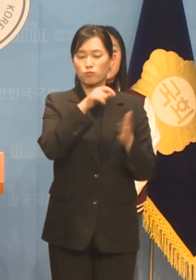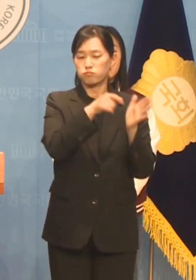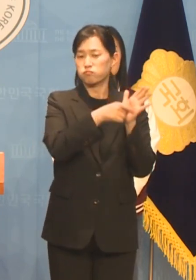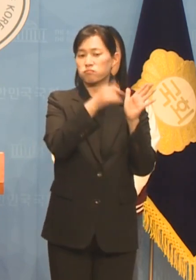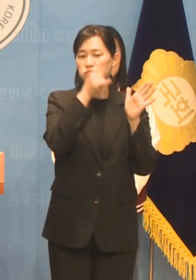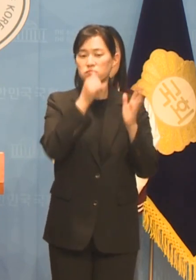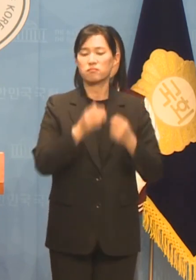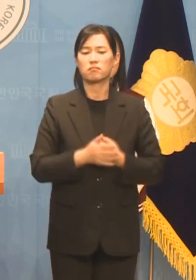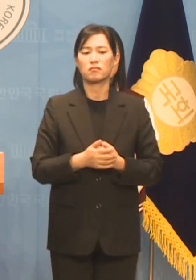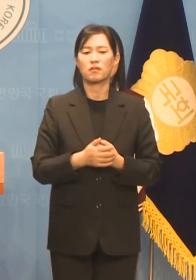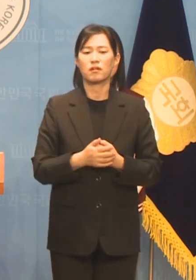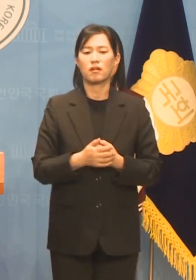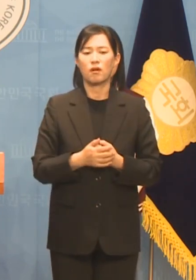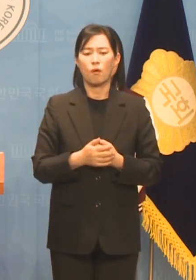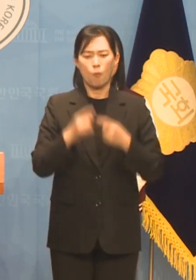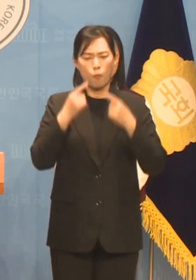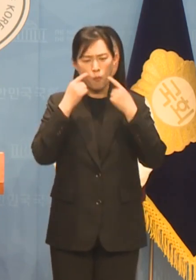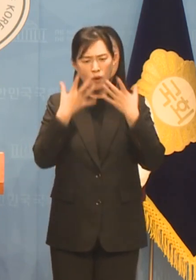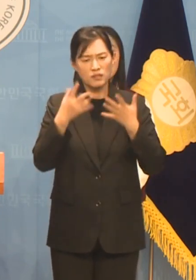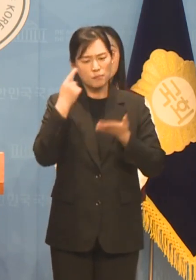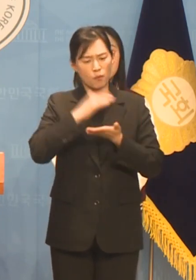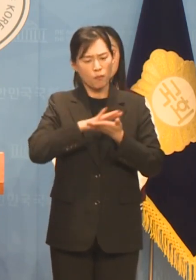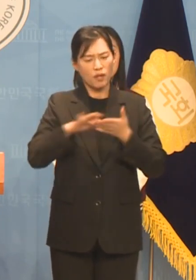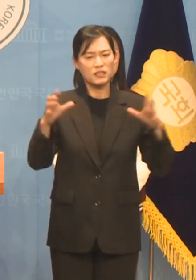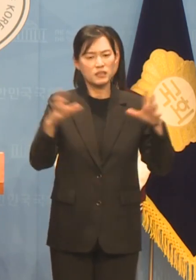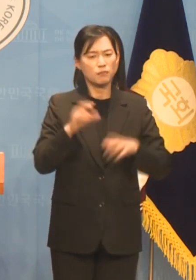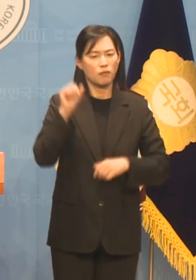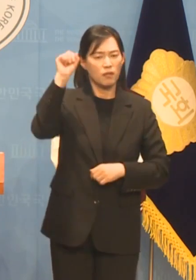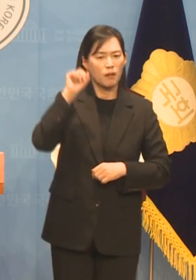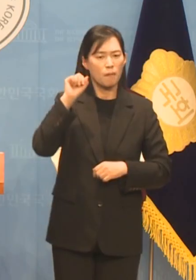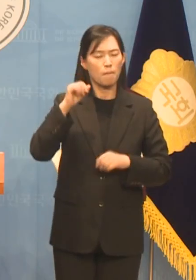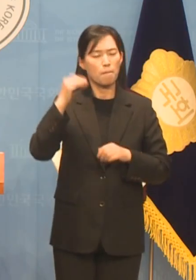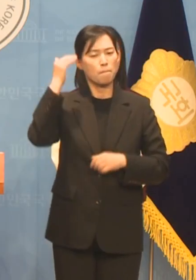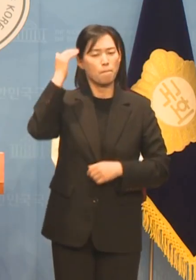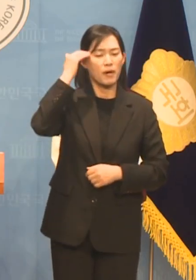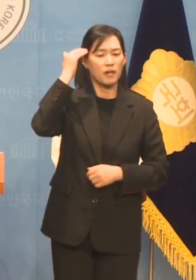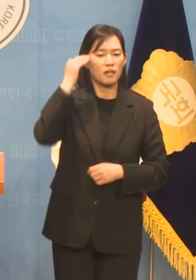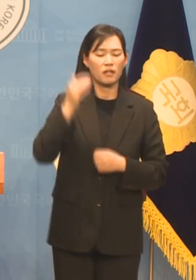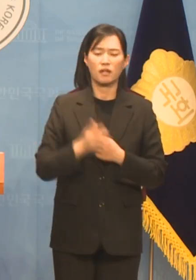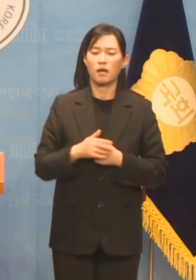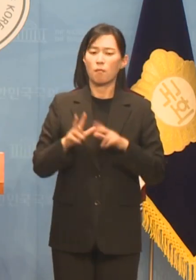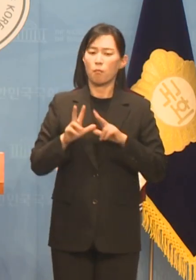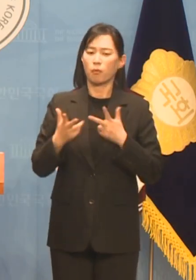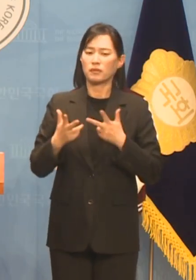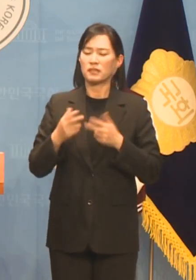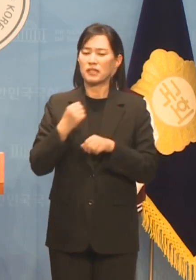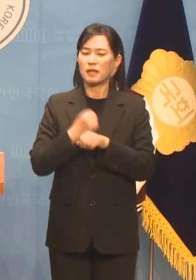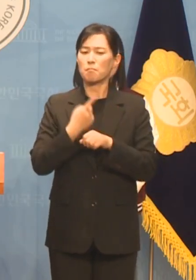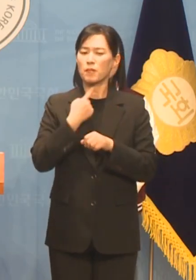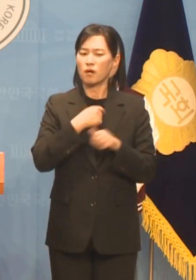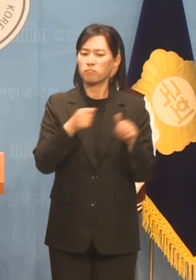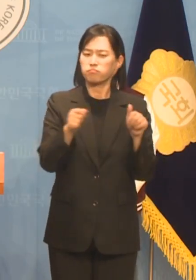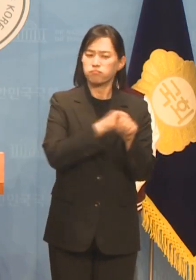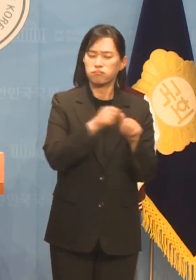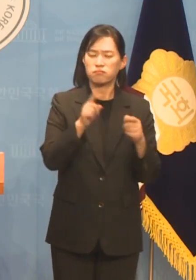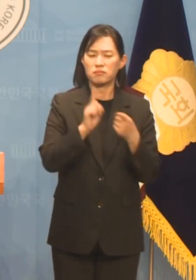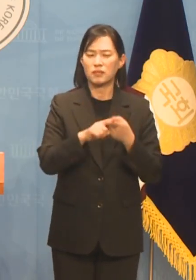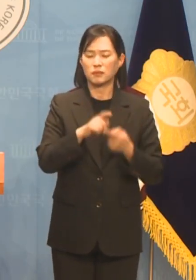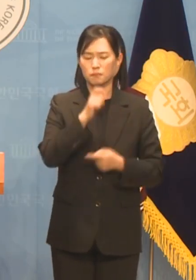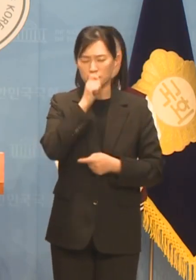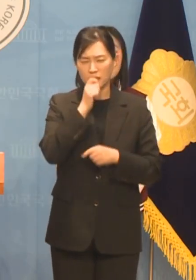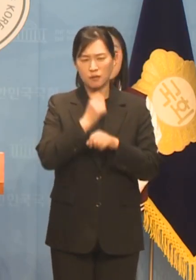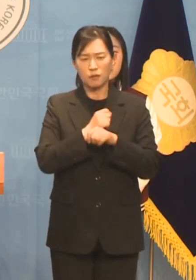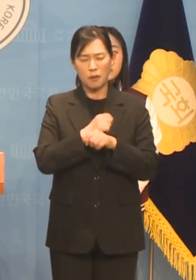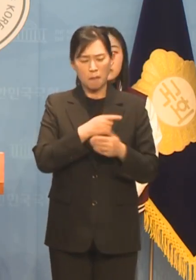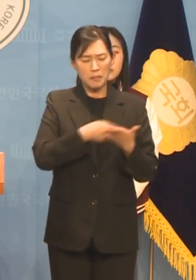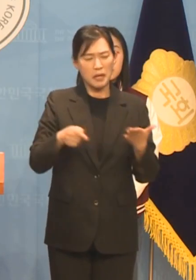있습니다. 대진연은 명백하게 평화적인 집회를 방해했으며 이를 넘어 본인들이 행한 폭력에 대해서는 묵과하고 오히려